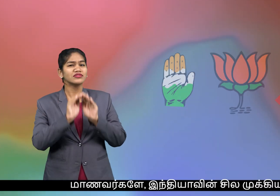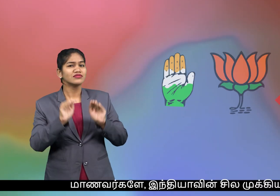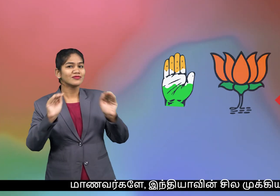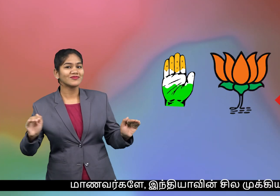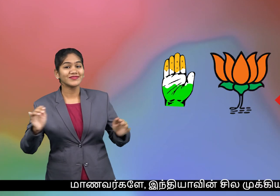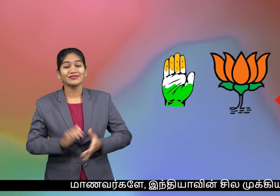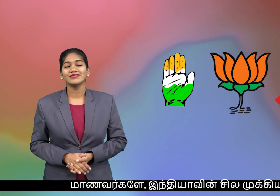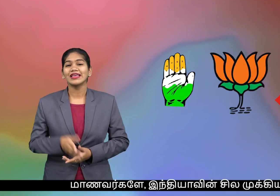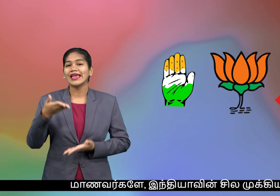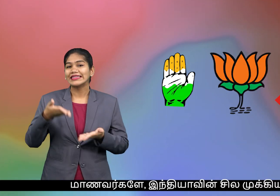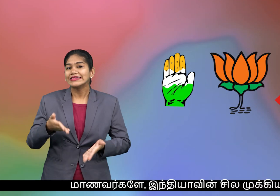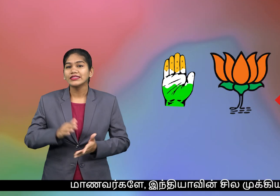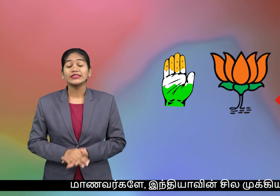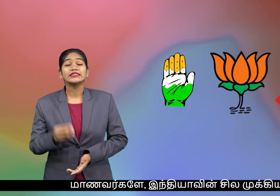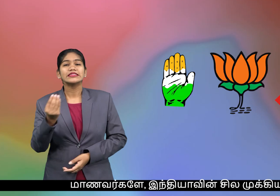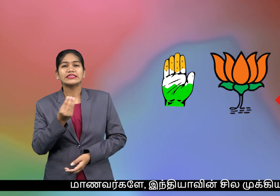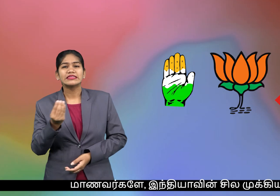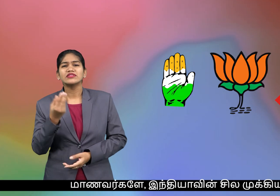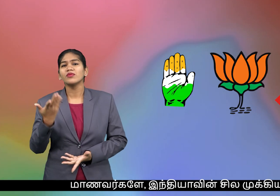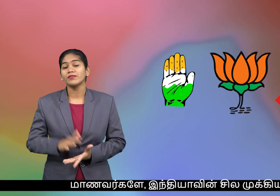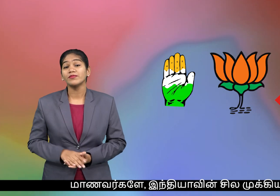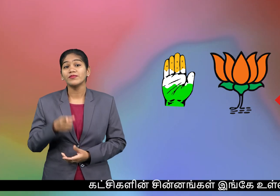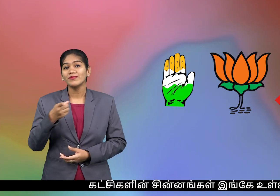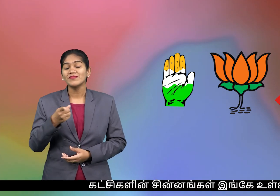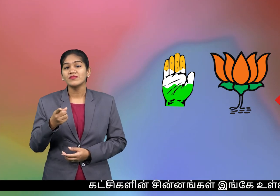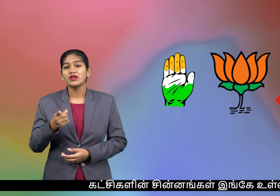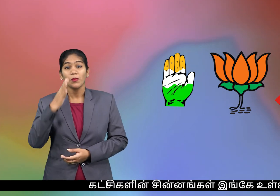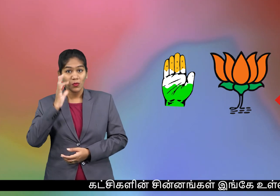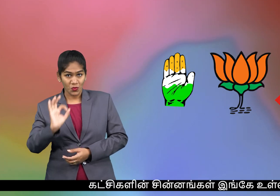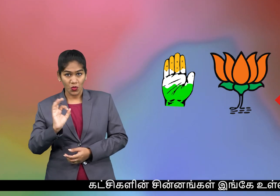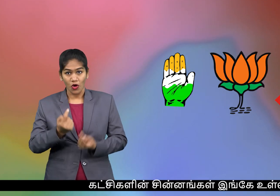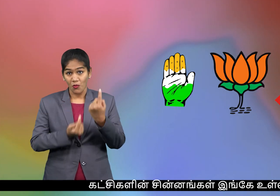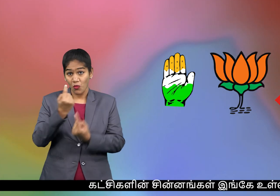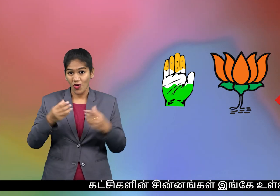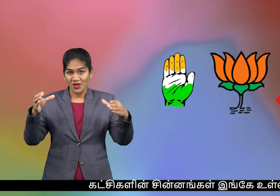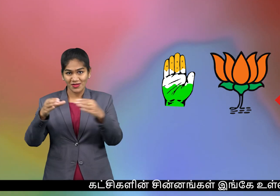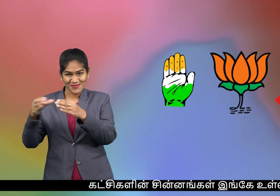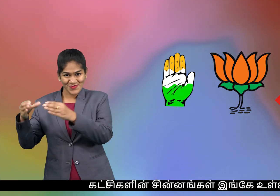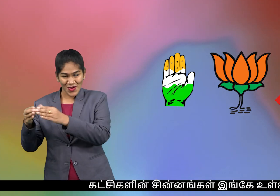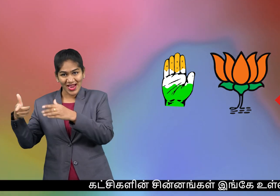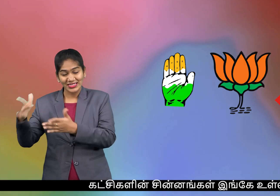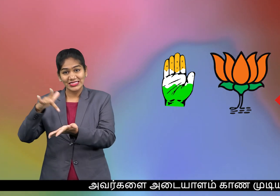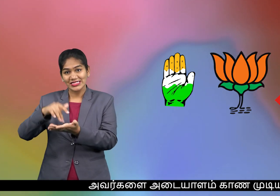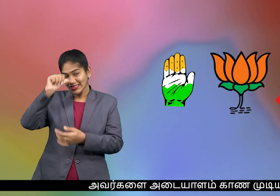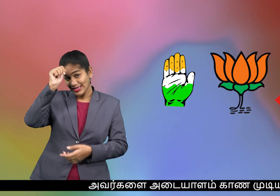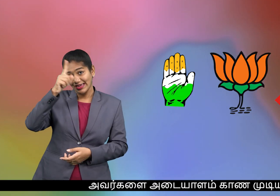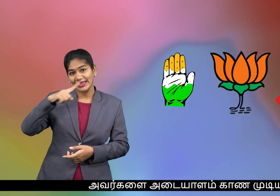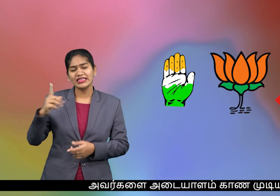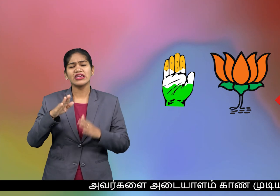மாணவர்களே, இந்தியாவின் சில முக்கிய அரசியல் கட்சிகளின் சின்னங்கள் இங்கே உள்ளன. அவர்களை அடையாளம்